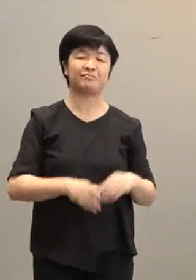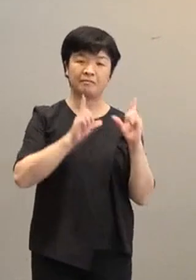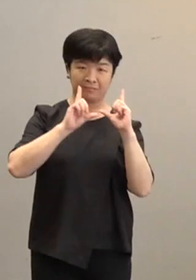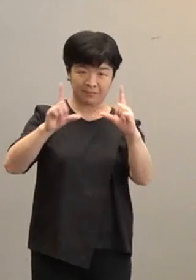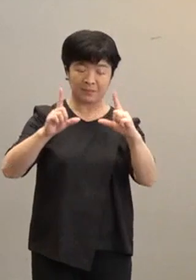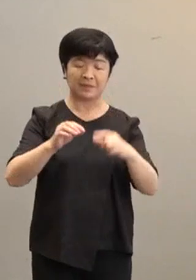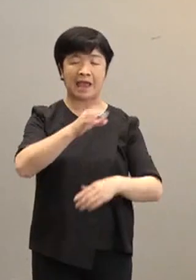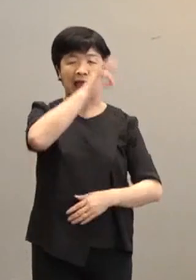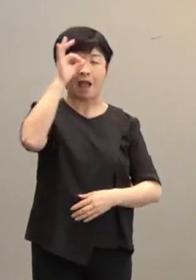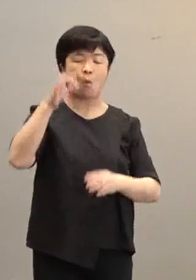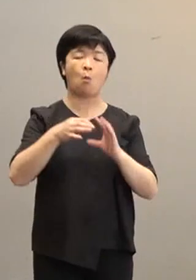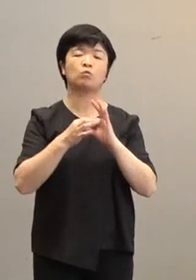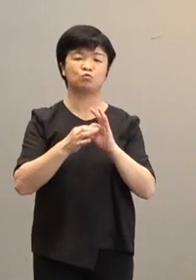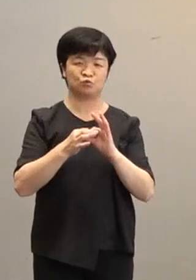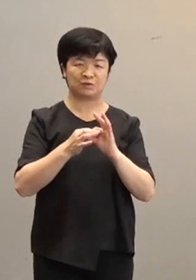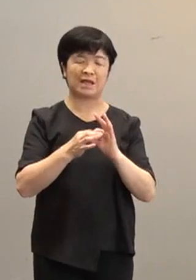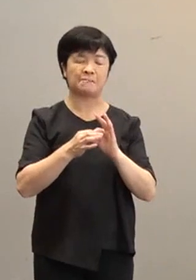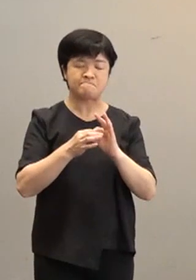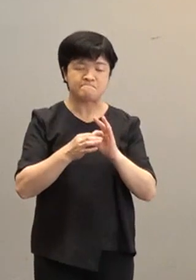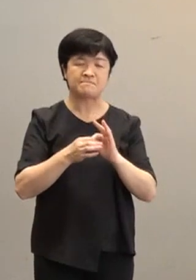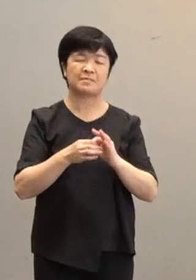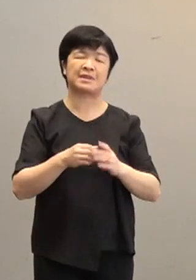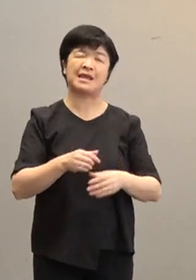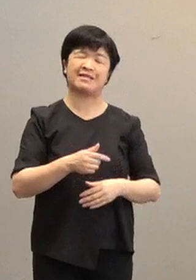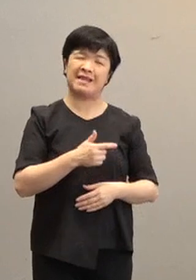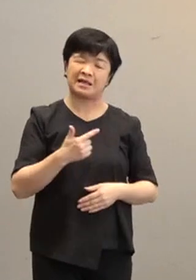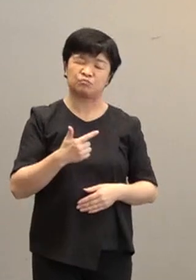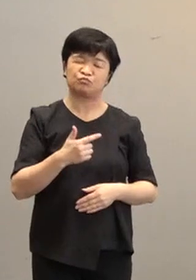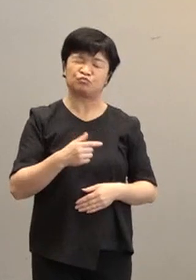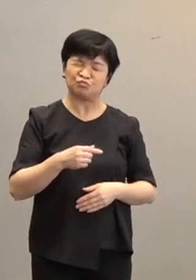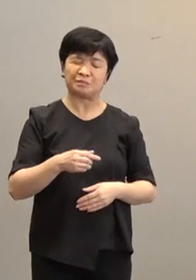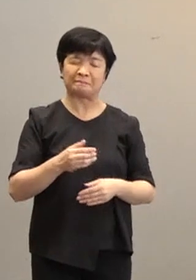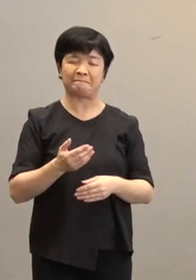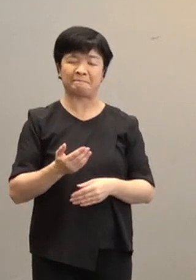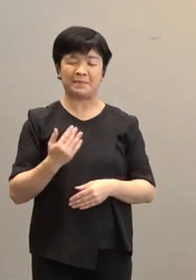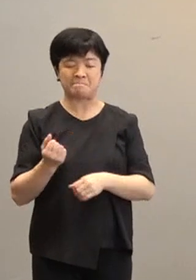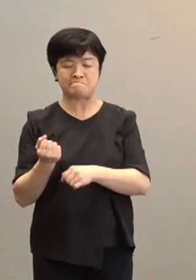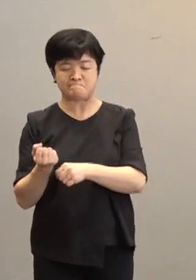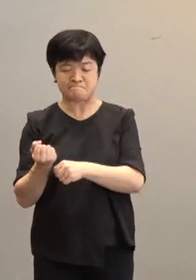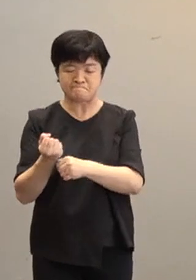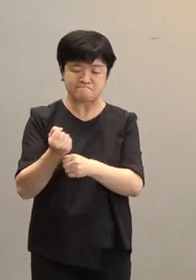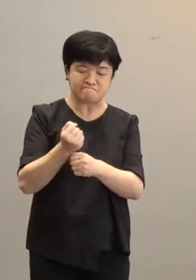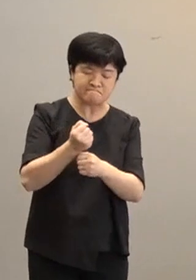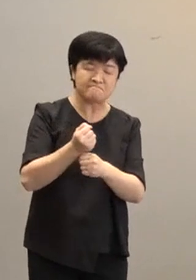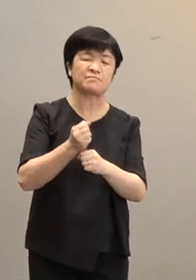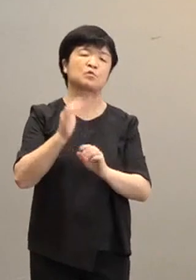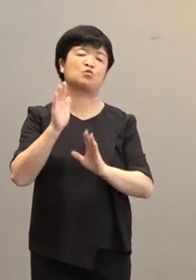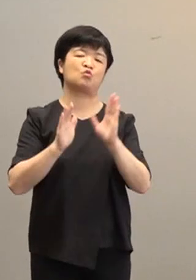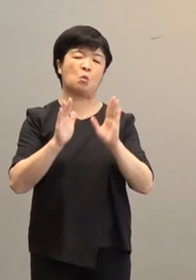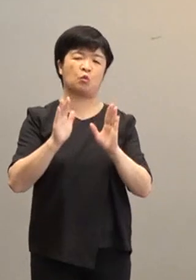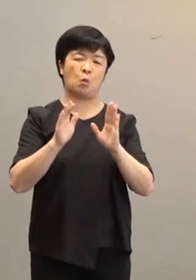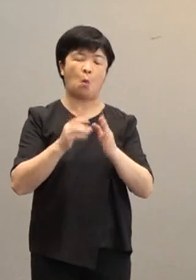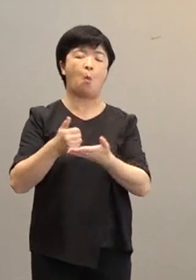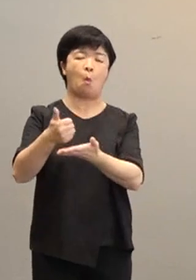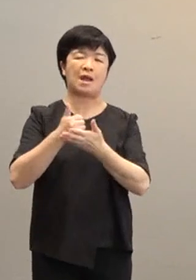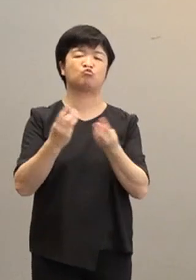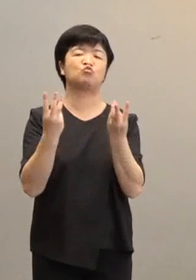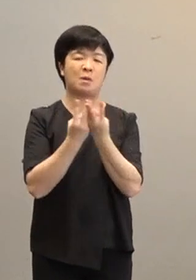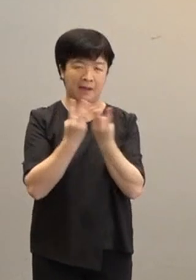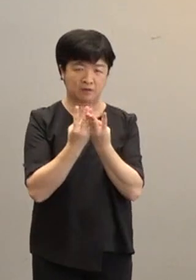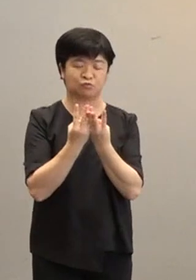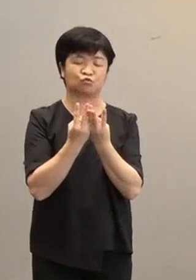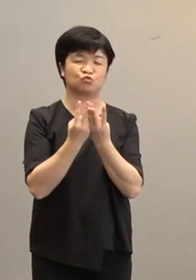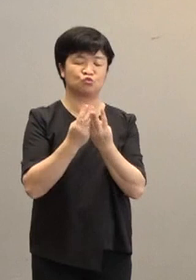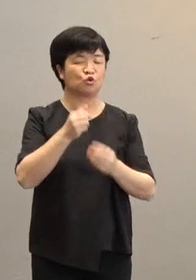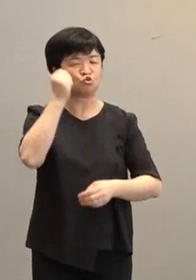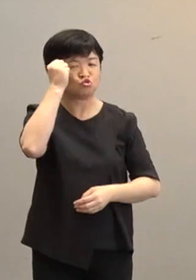観光に関してはですね、もうだいぶというかですね、もう戻ってきておりまして、観光の入り込み客数もそうでありますし、県内の宿泊者